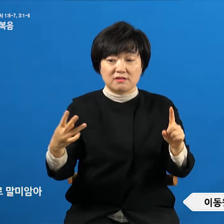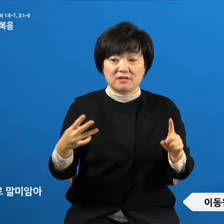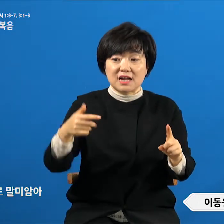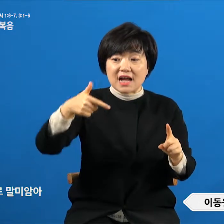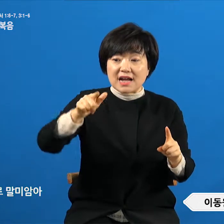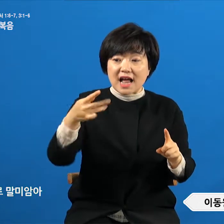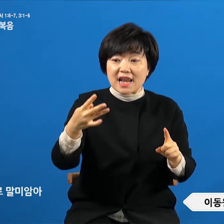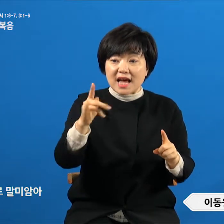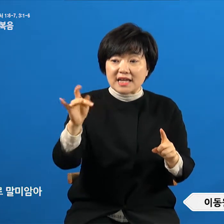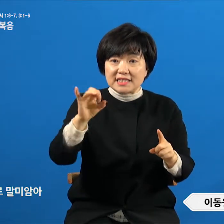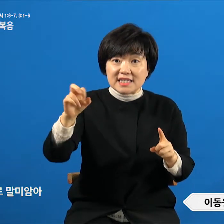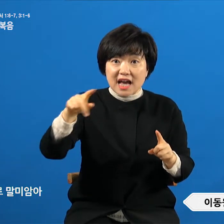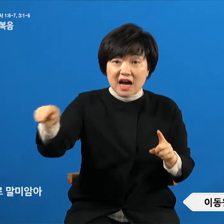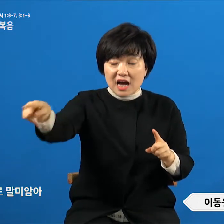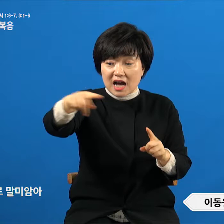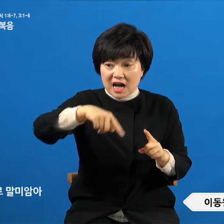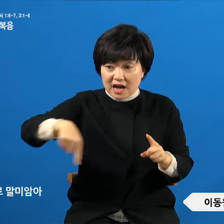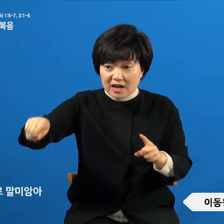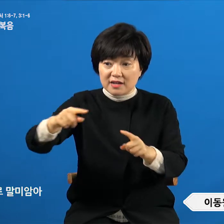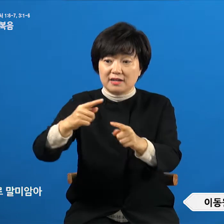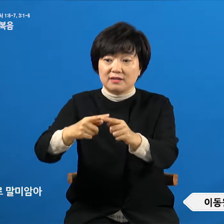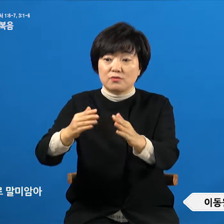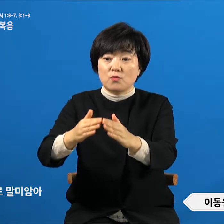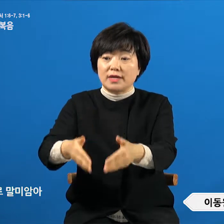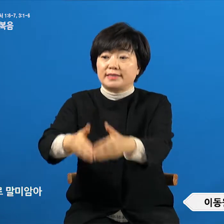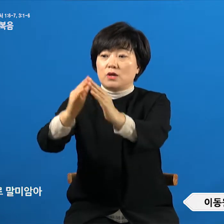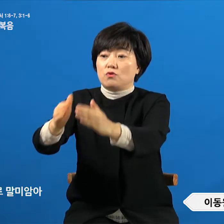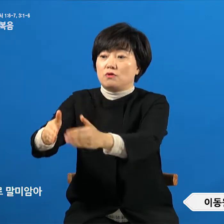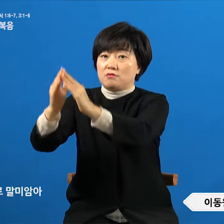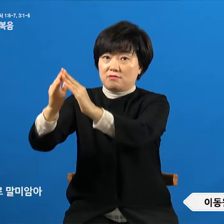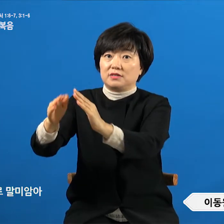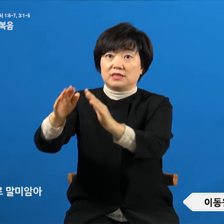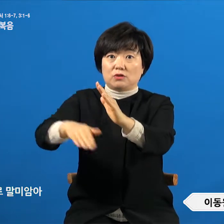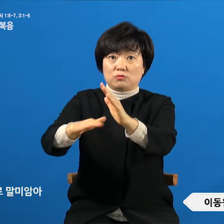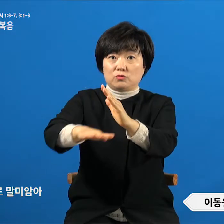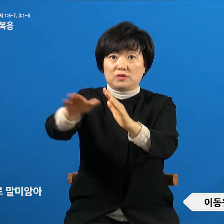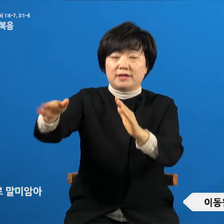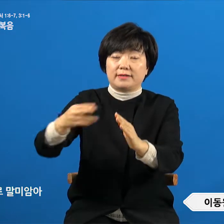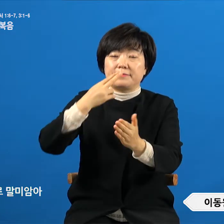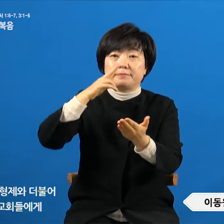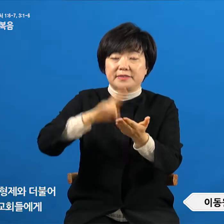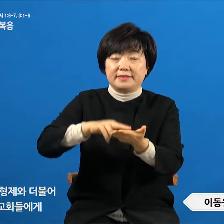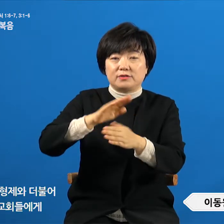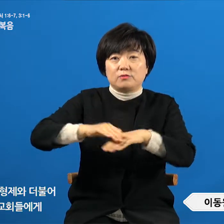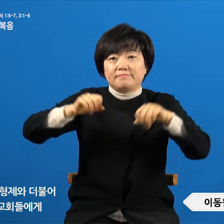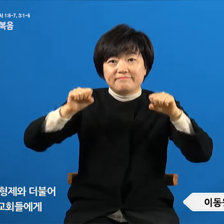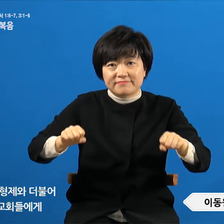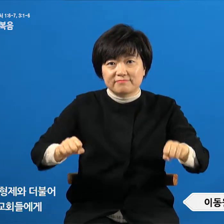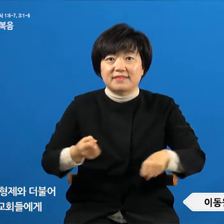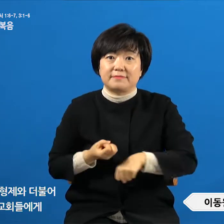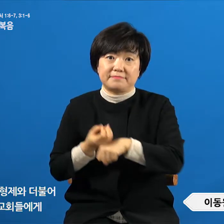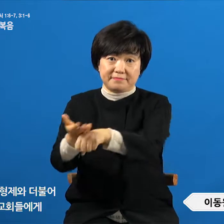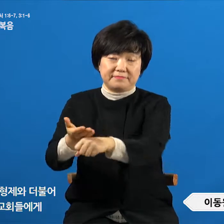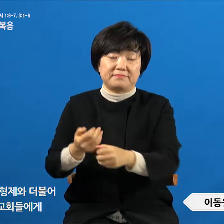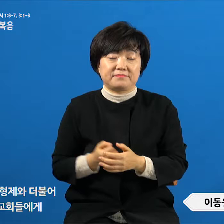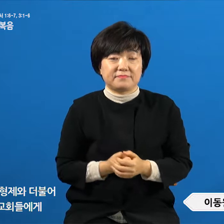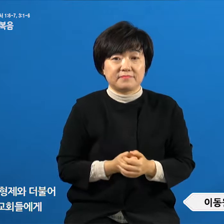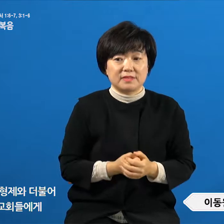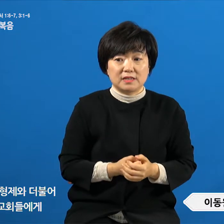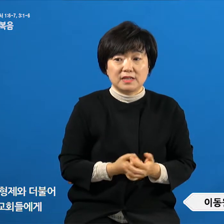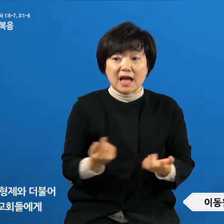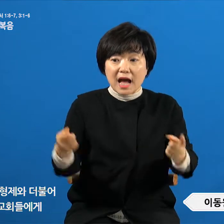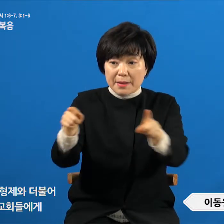지방에 이제 세워졌던 그 교회의 성도들에게 문안을 드리고 있습니다. 자, 2절 3절 읽습니다.